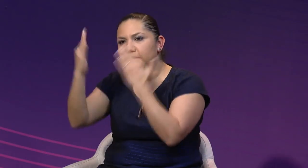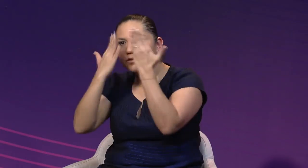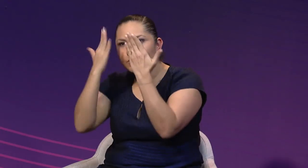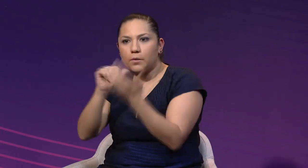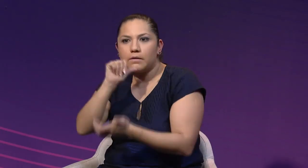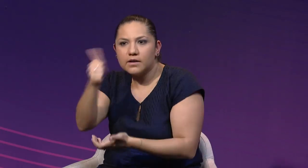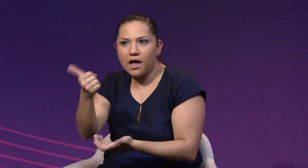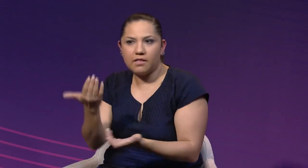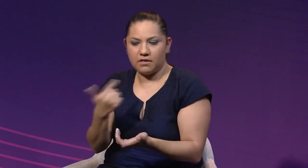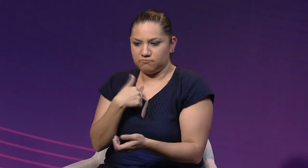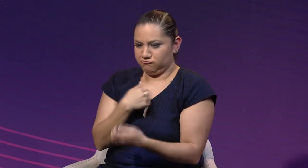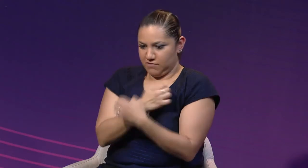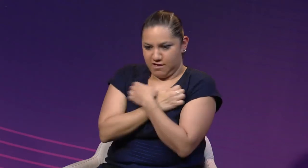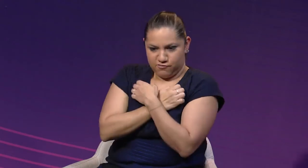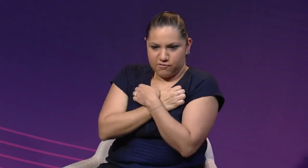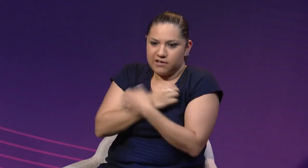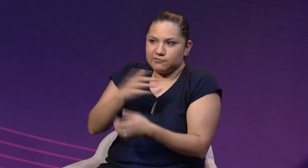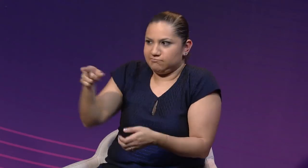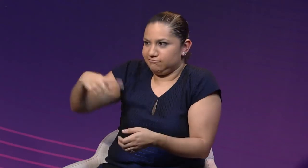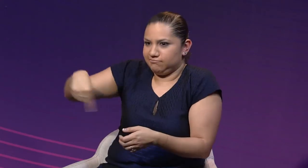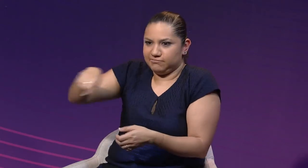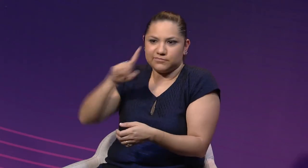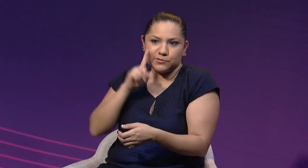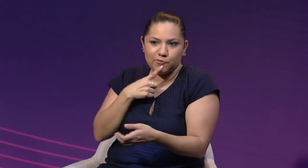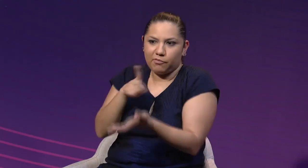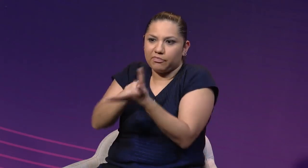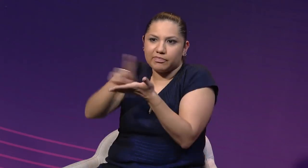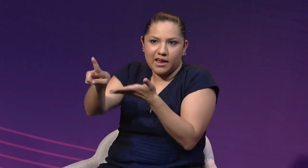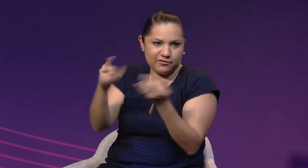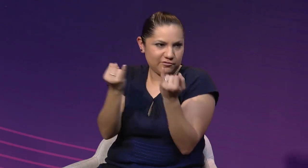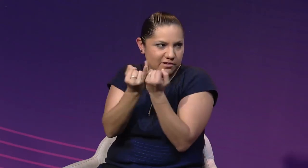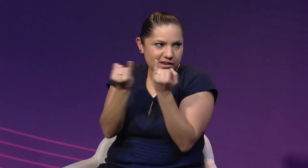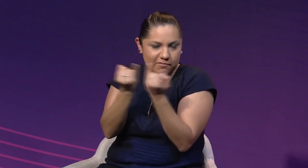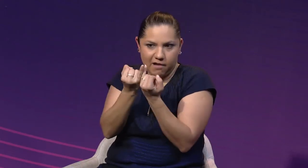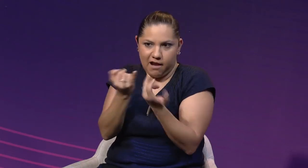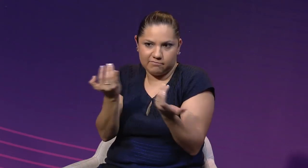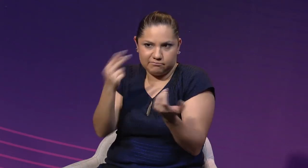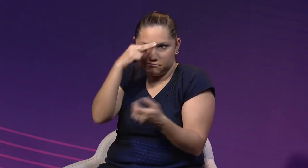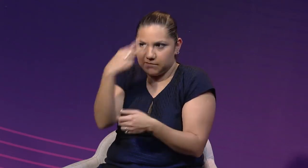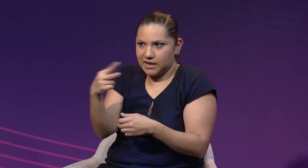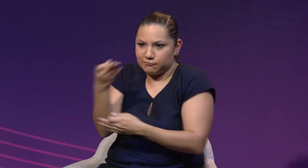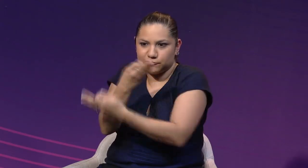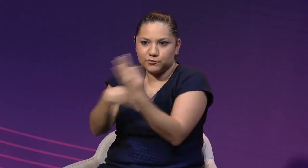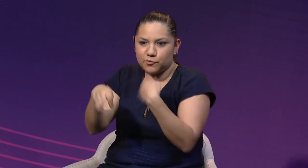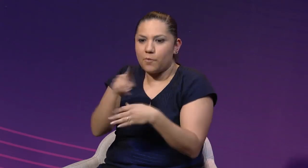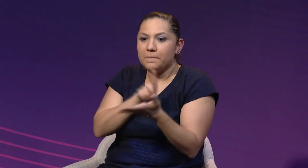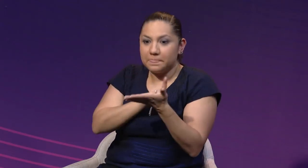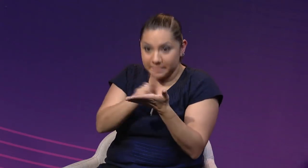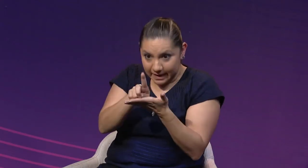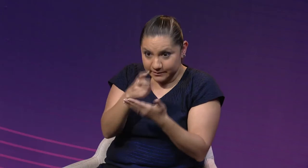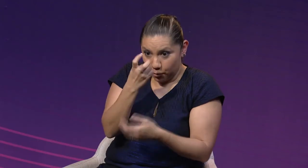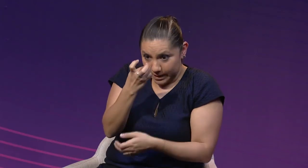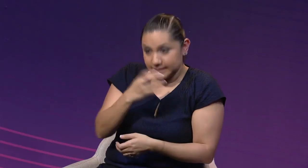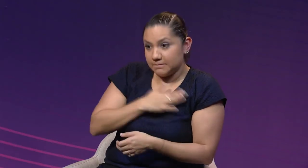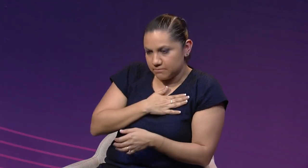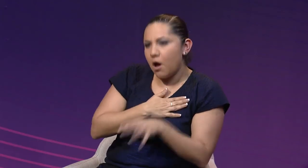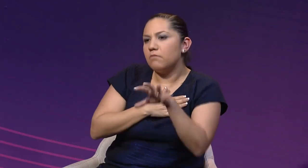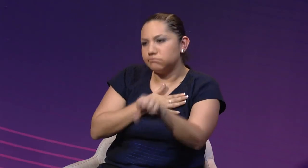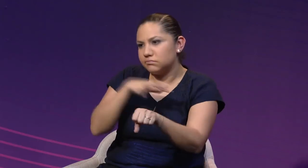necesitan una buena educación los sordos para que sigan continuando con su educación a nivel superior